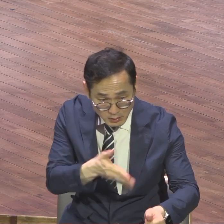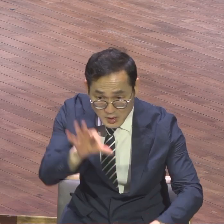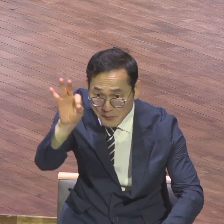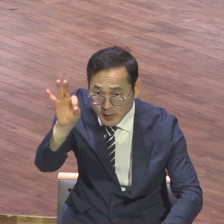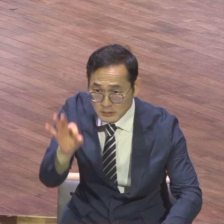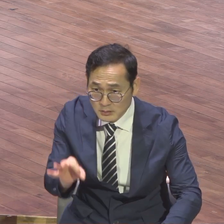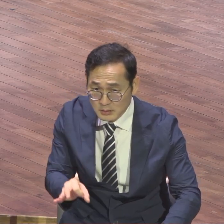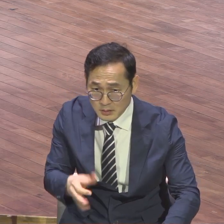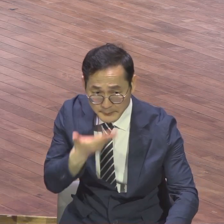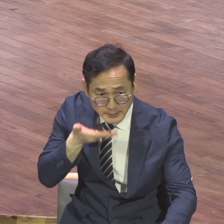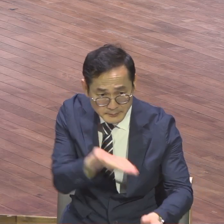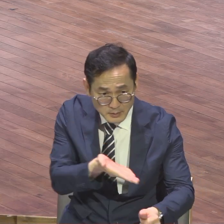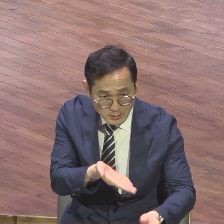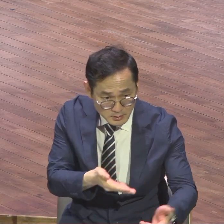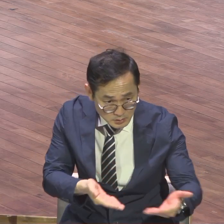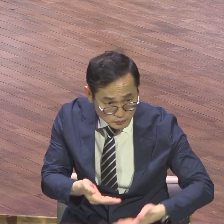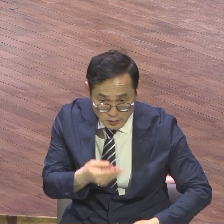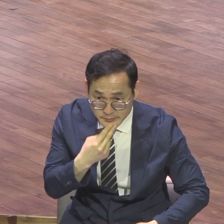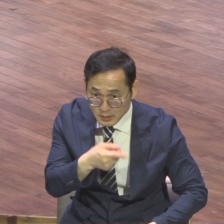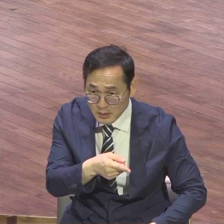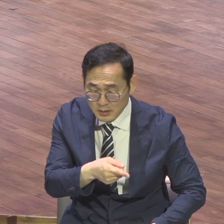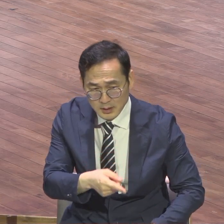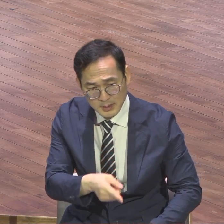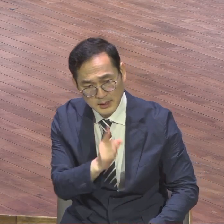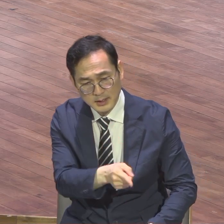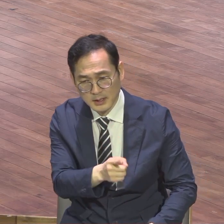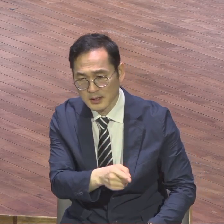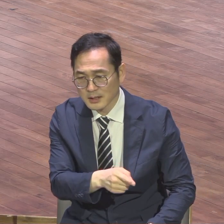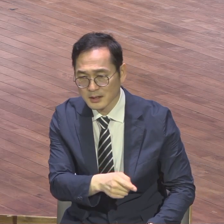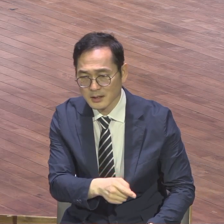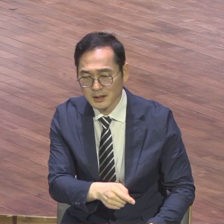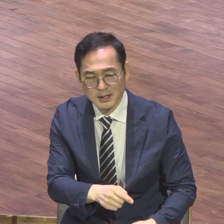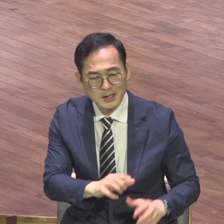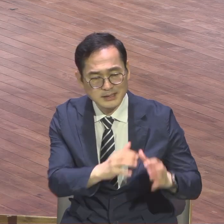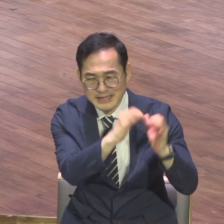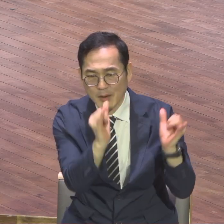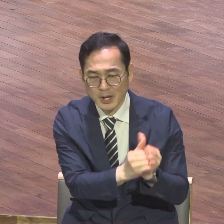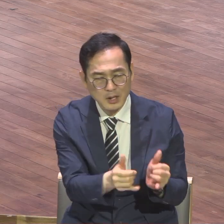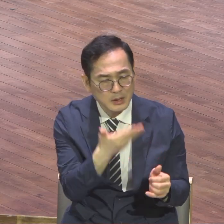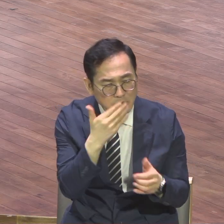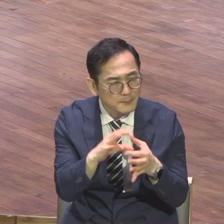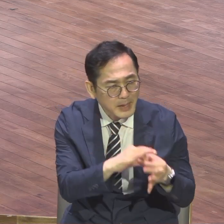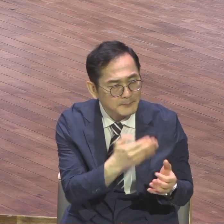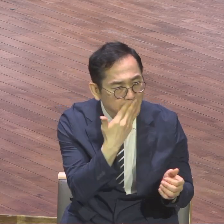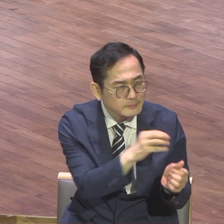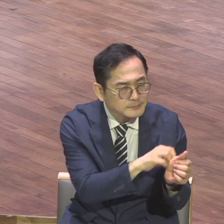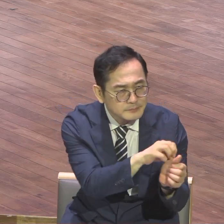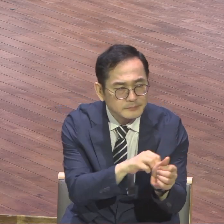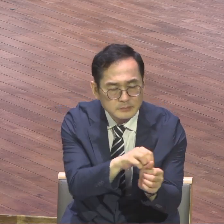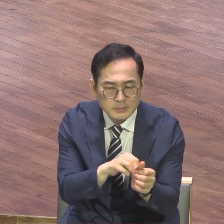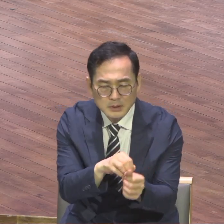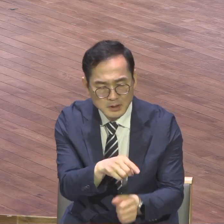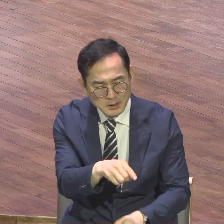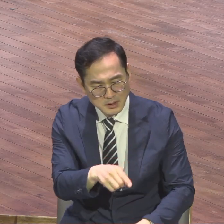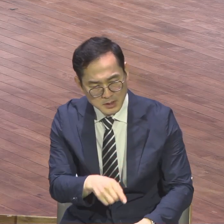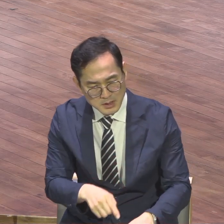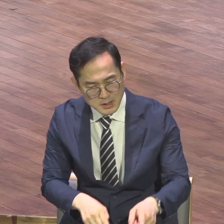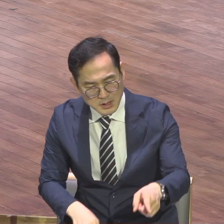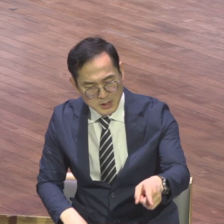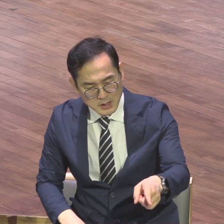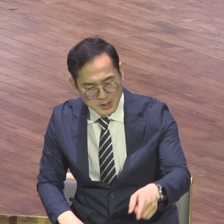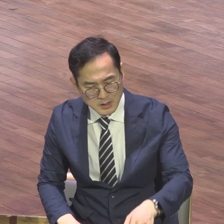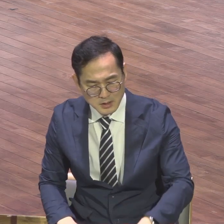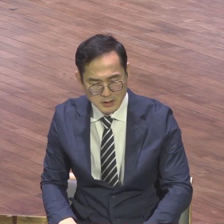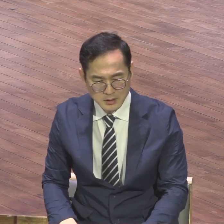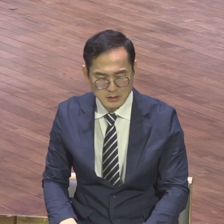어떻게 인생이 그렇습니까? 세상 살면서 사회생활 안 합니까? 어떻게 그래 사냐고. 회장이 하면